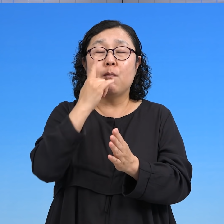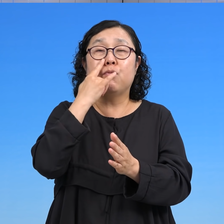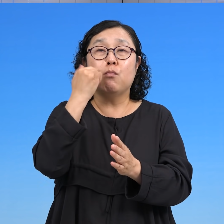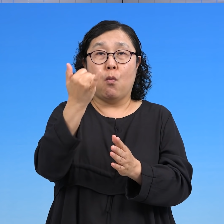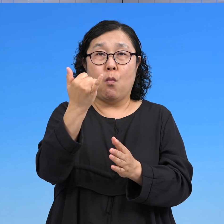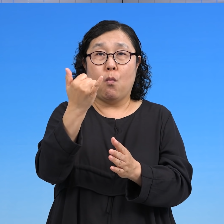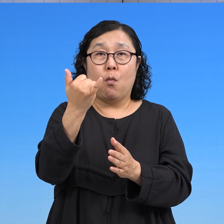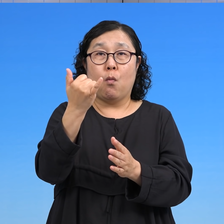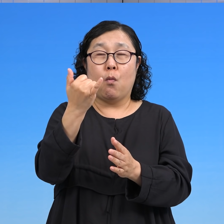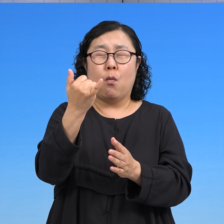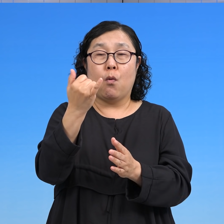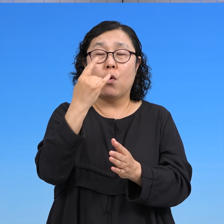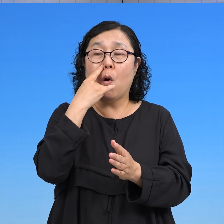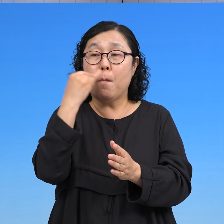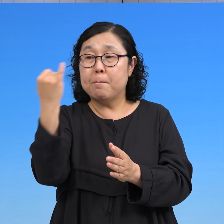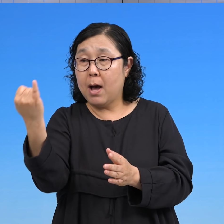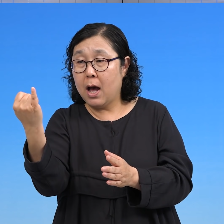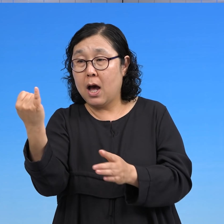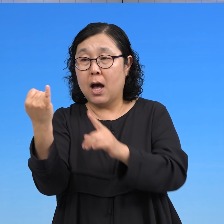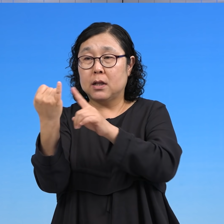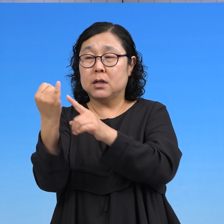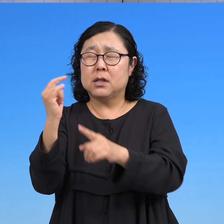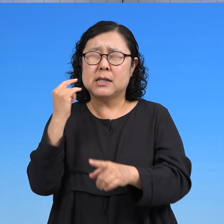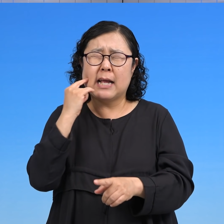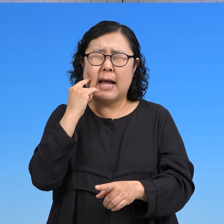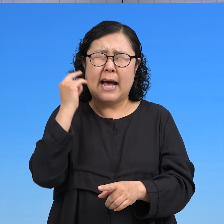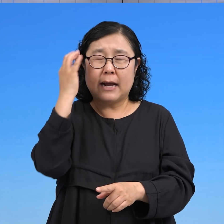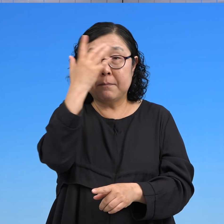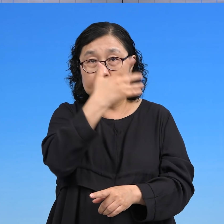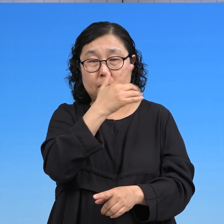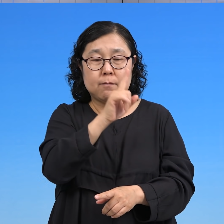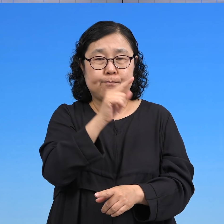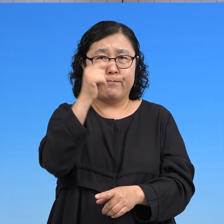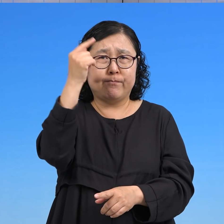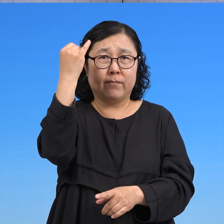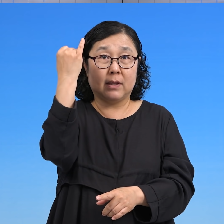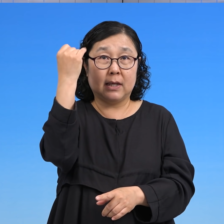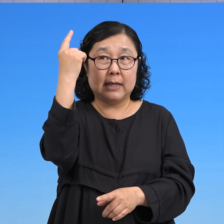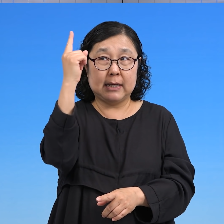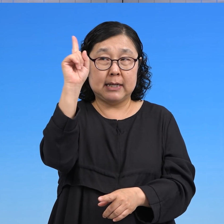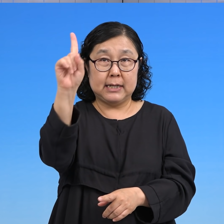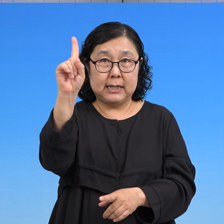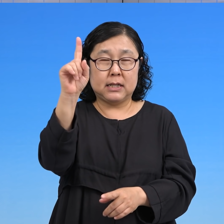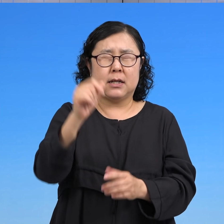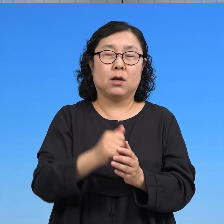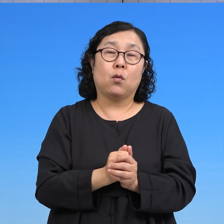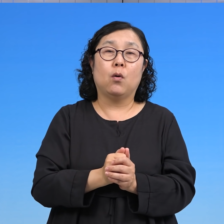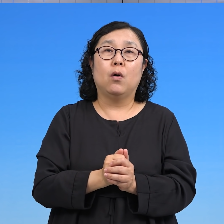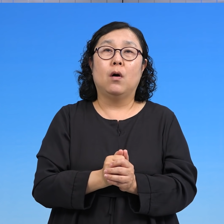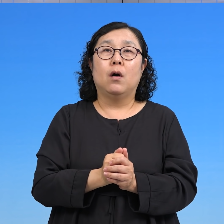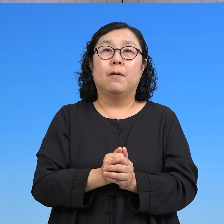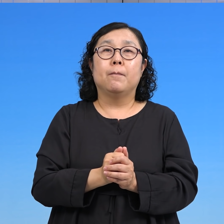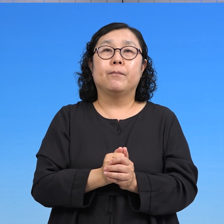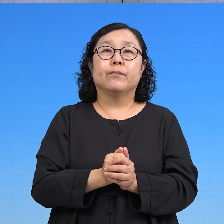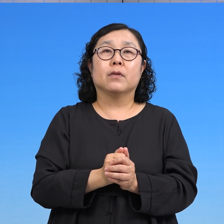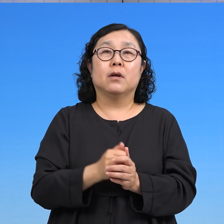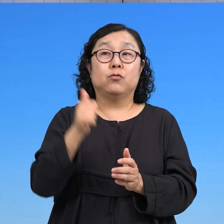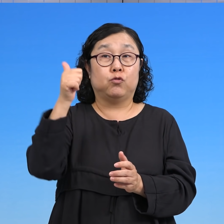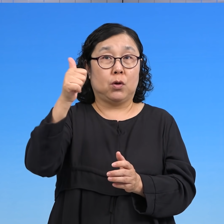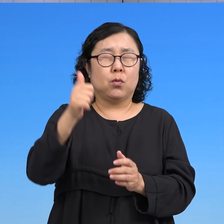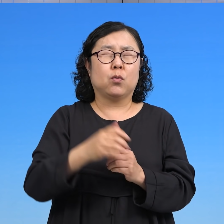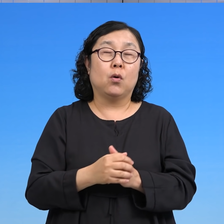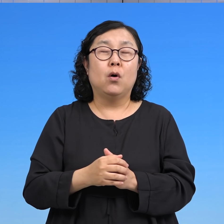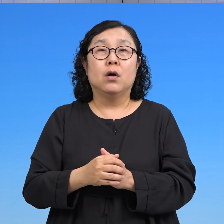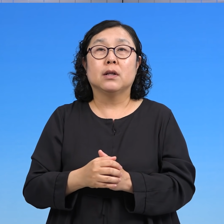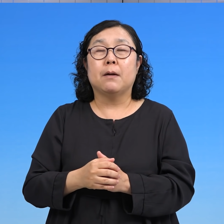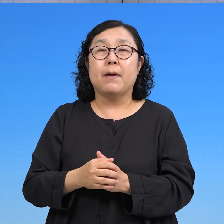두 주체인 어머니는 가장 아름다운 단어 1위에 들어갔는데